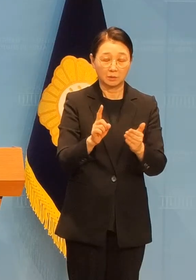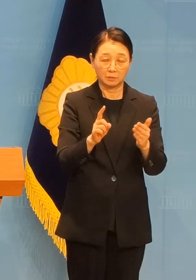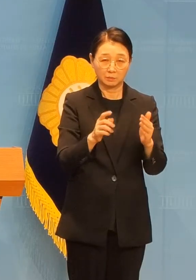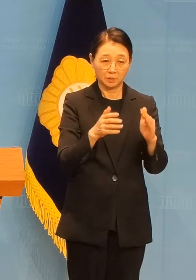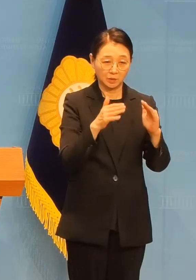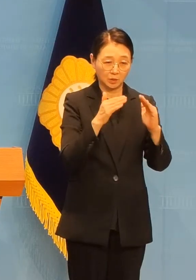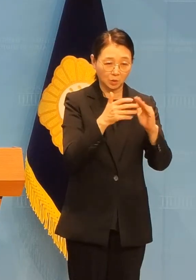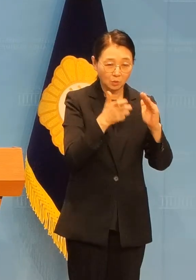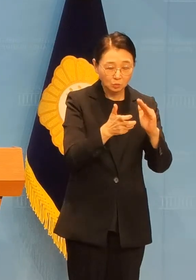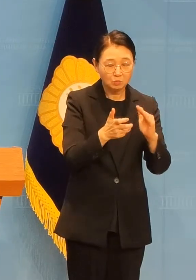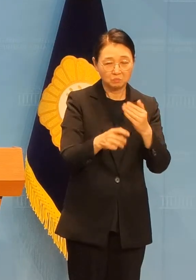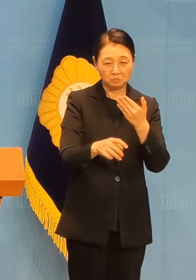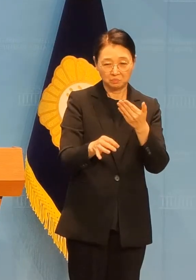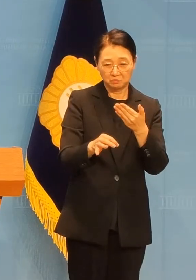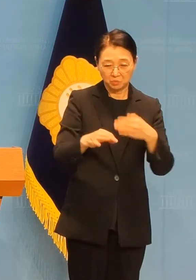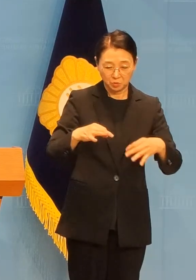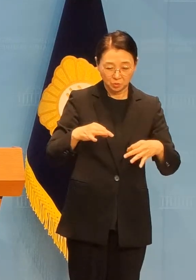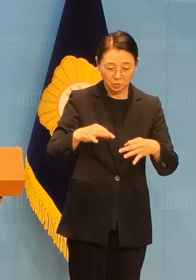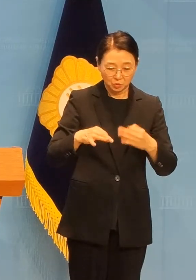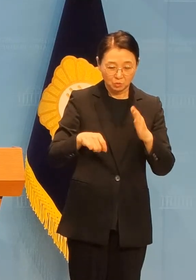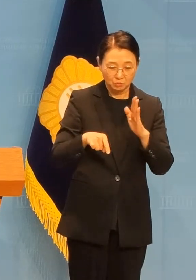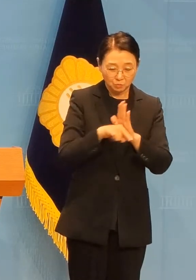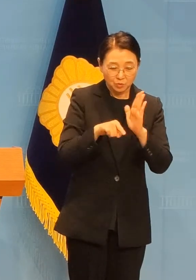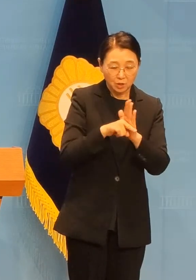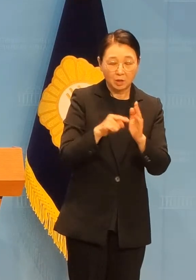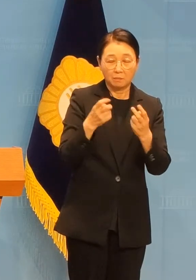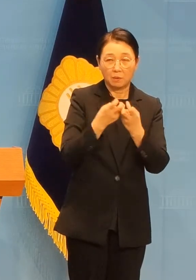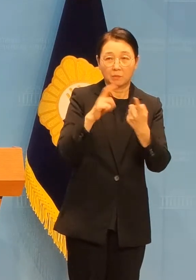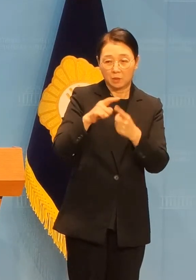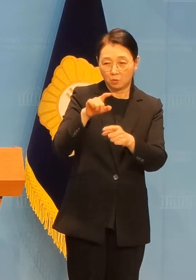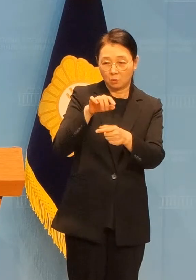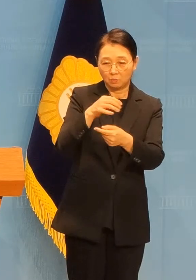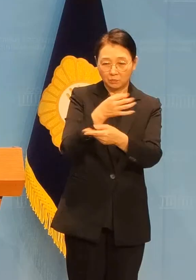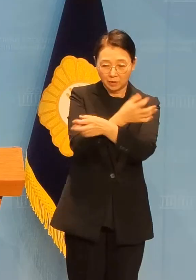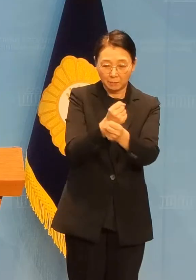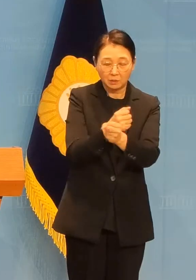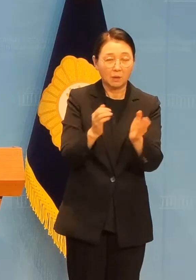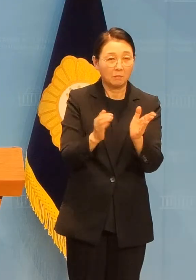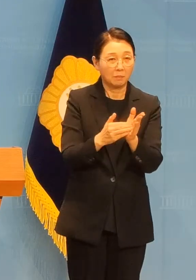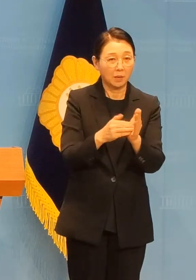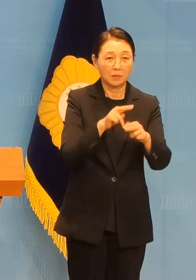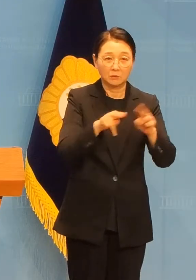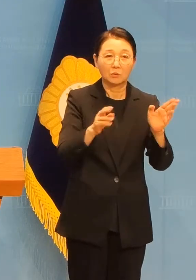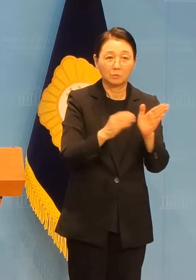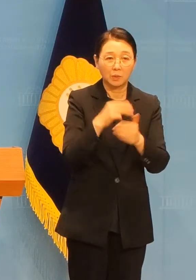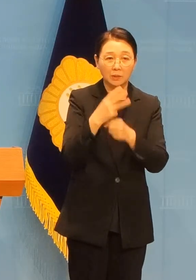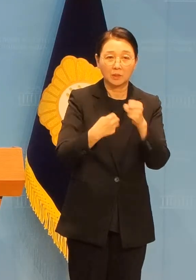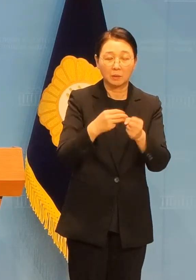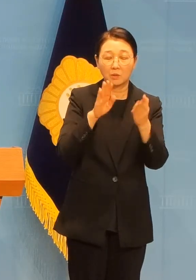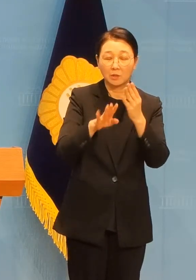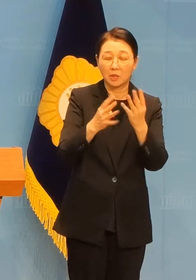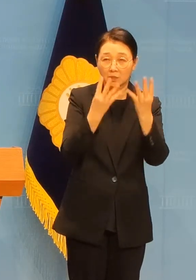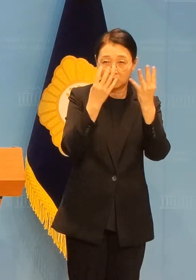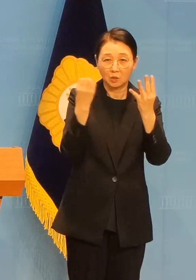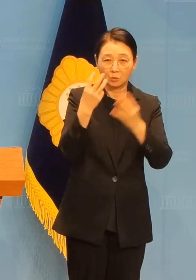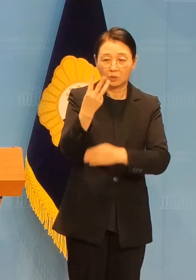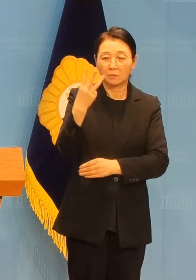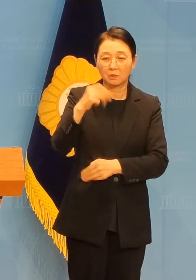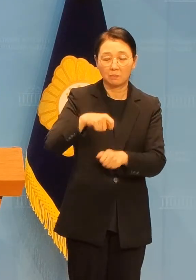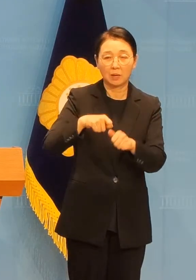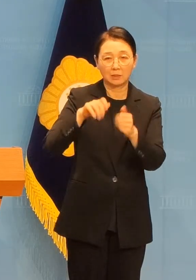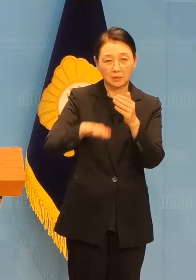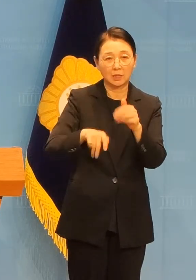밖의 부정한 방법으로 주택을 공급받은 경우 공급계약 취소는 물론 3년 이하의 징역 또는 3천만 원